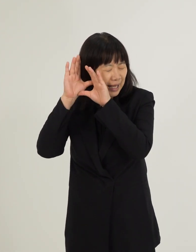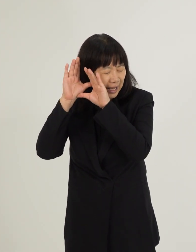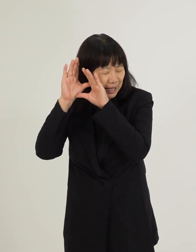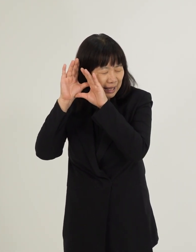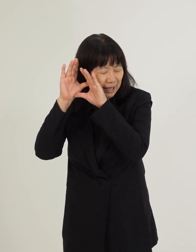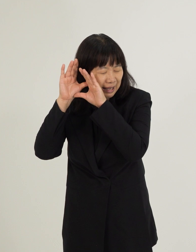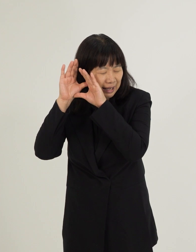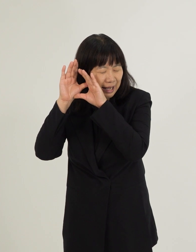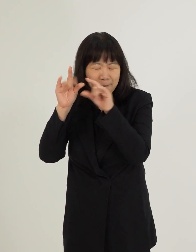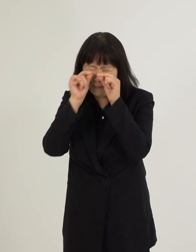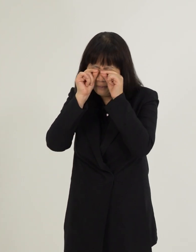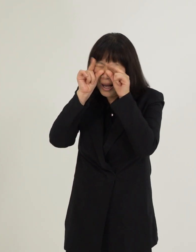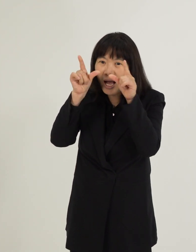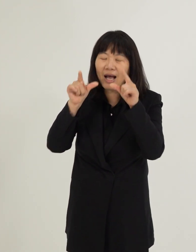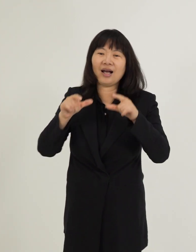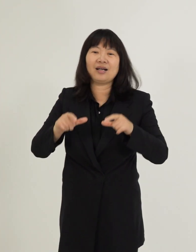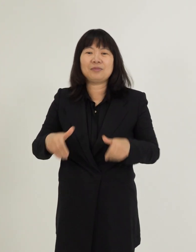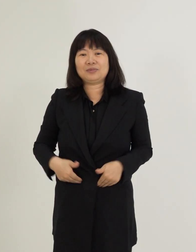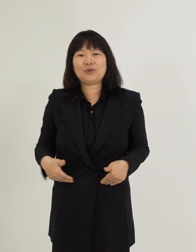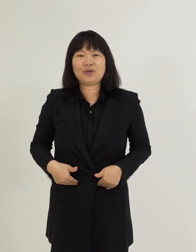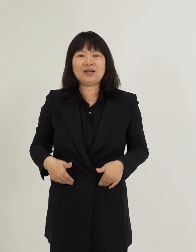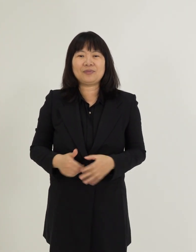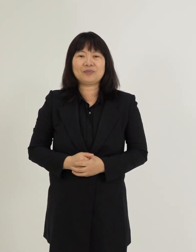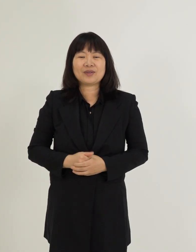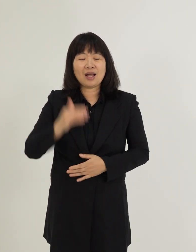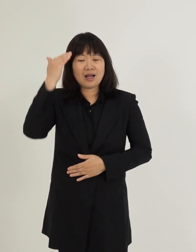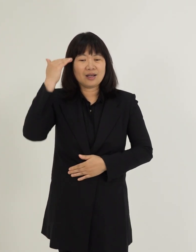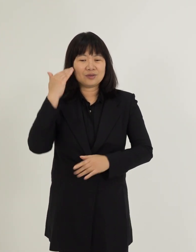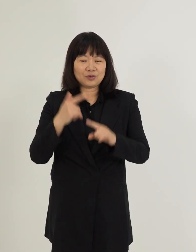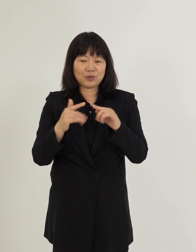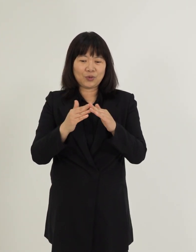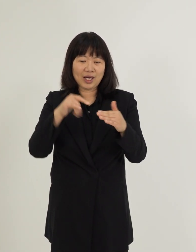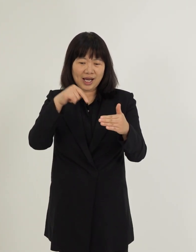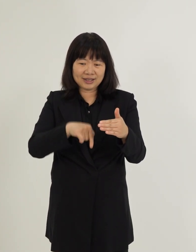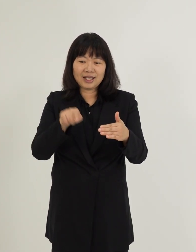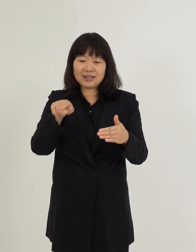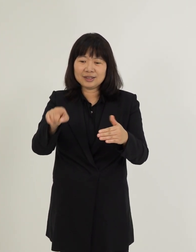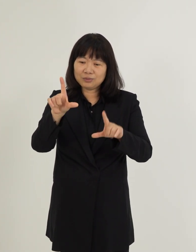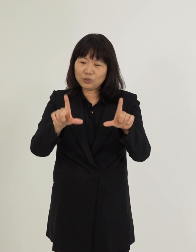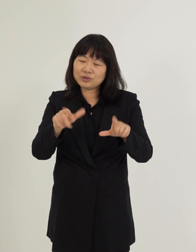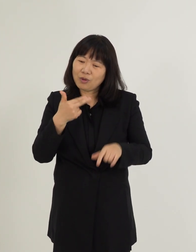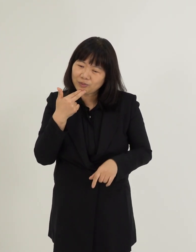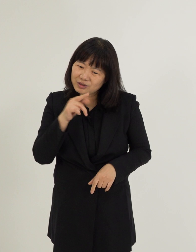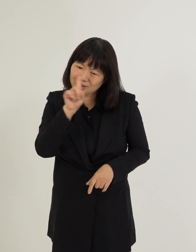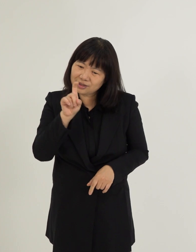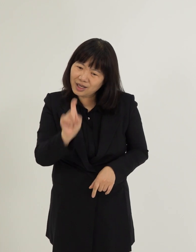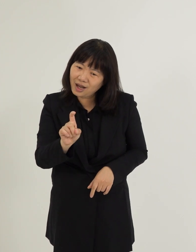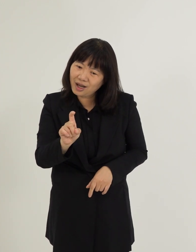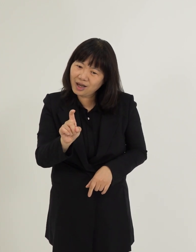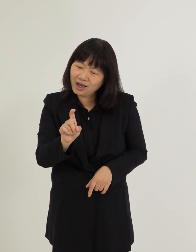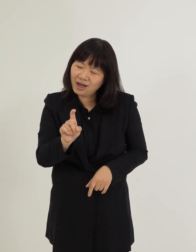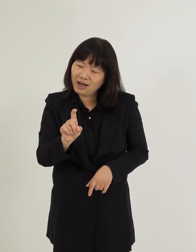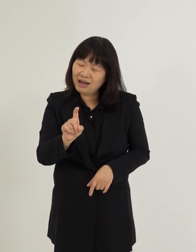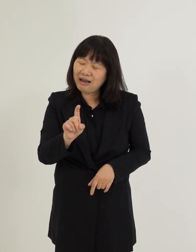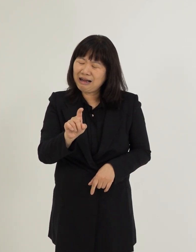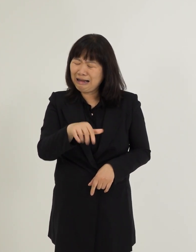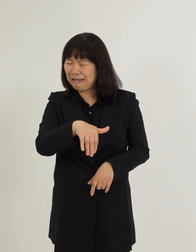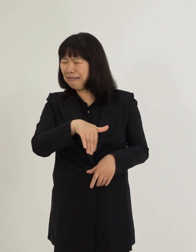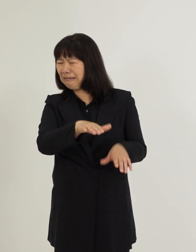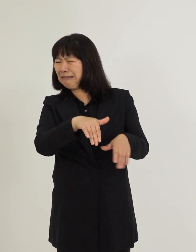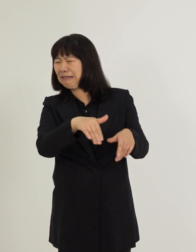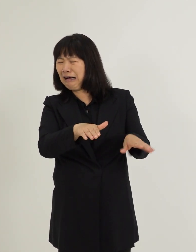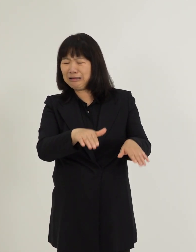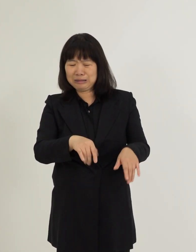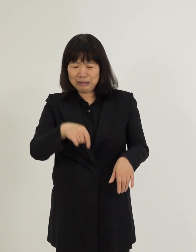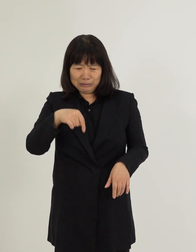메시지입니다. 우리 한국교회 속에는 이런 모습이 혹 없을까? 저리 가, 저리 가. 여긴 너희